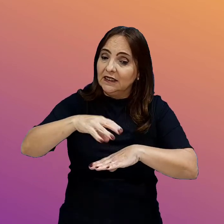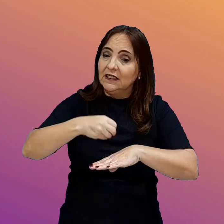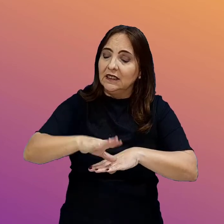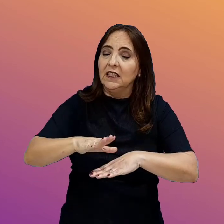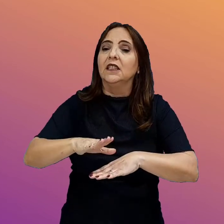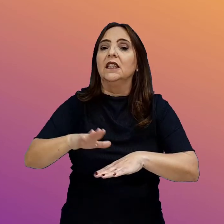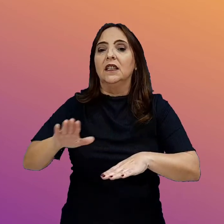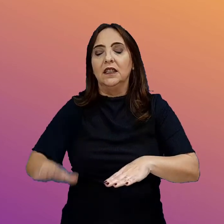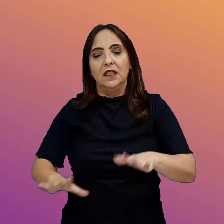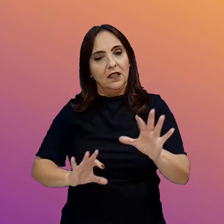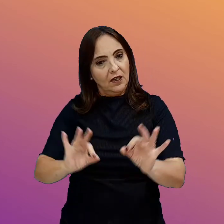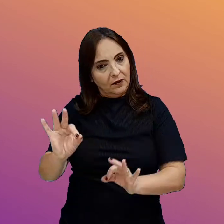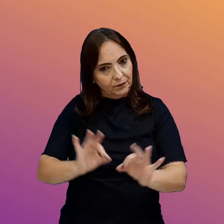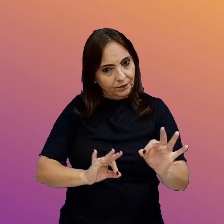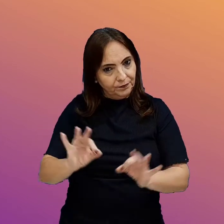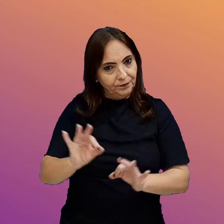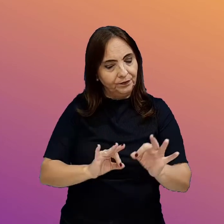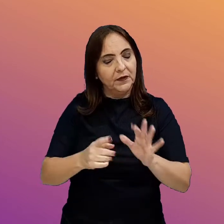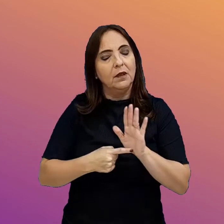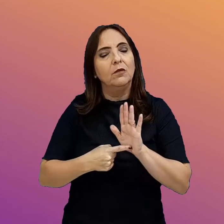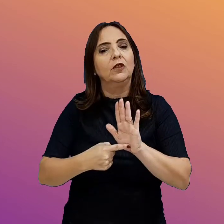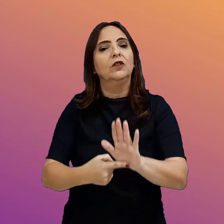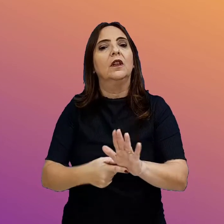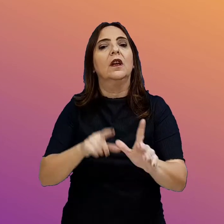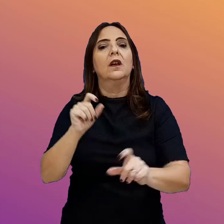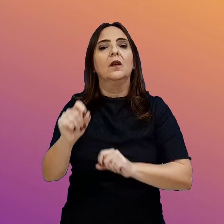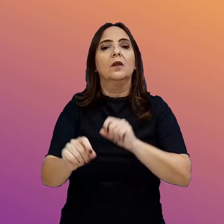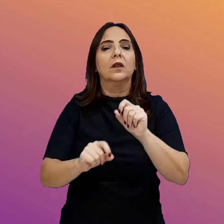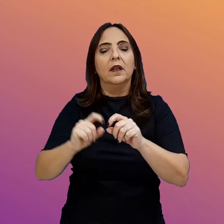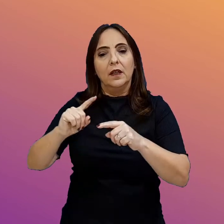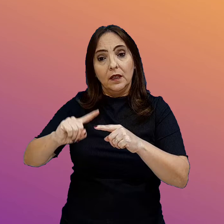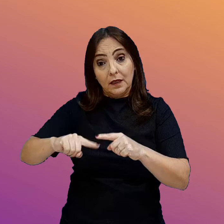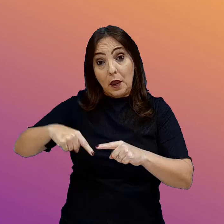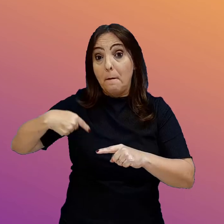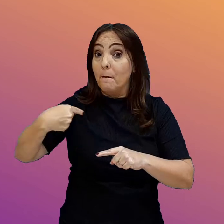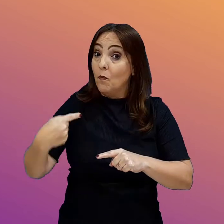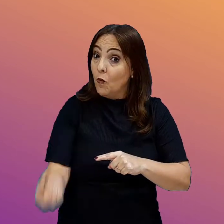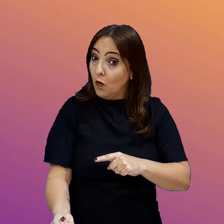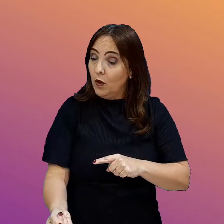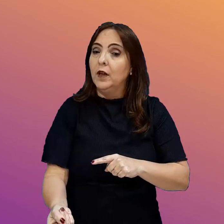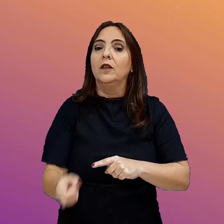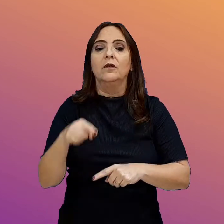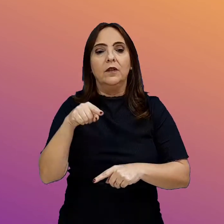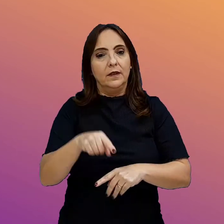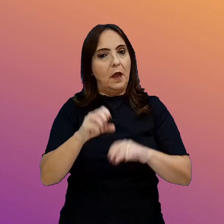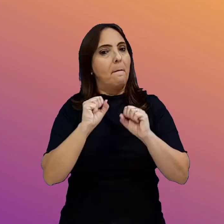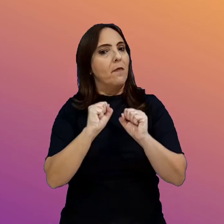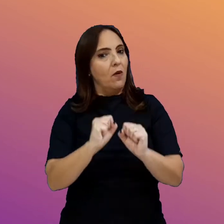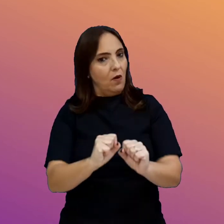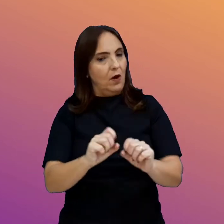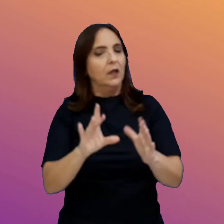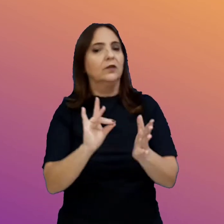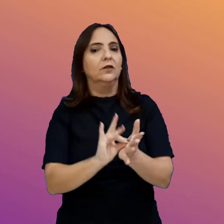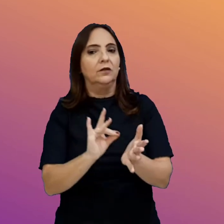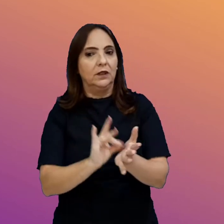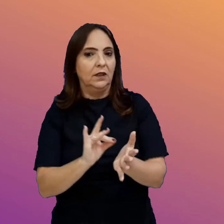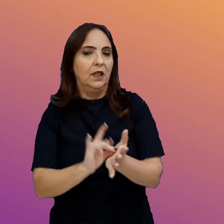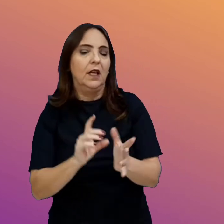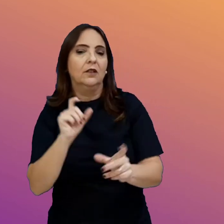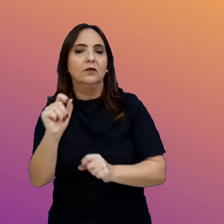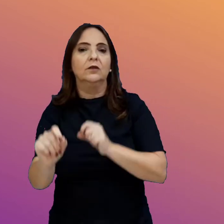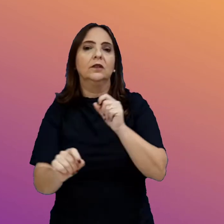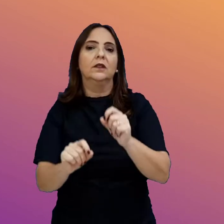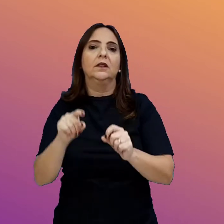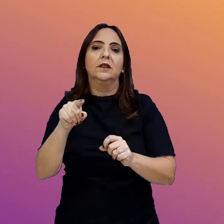organizar. E dizer para ela, olha, depois de tal horário, você pode fazer, né, o que você